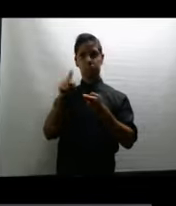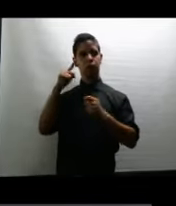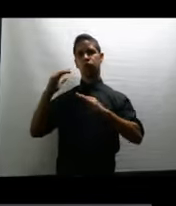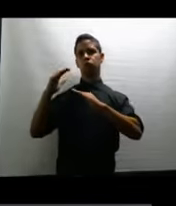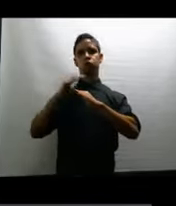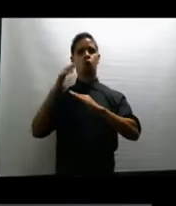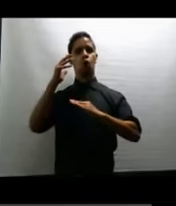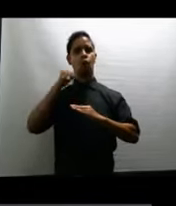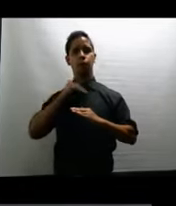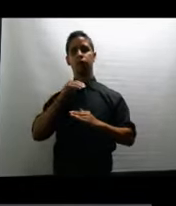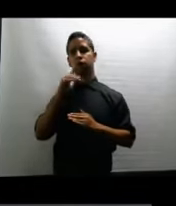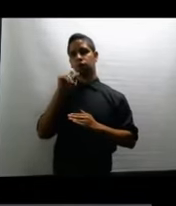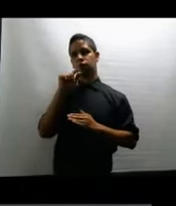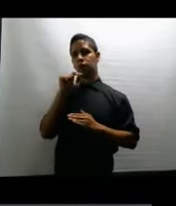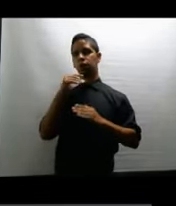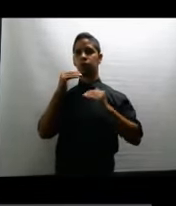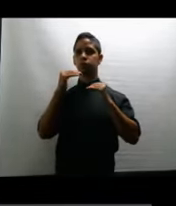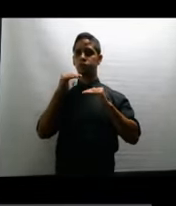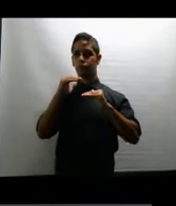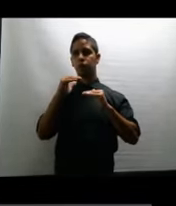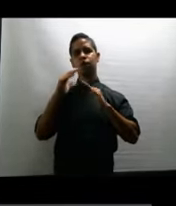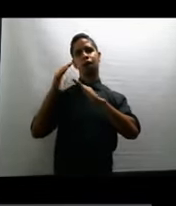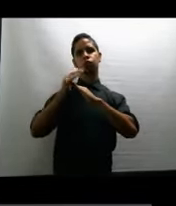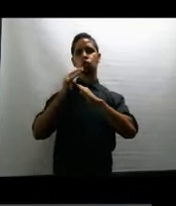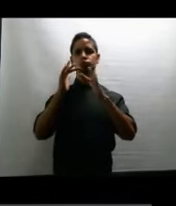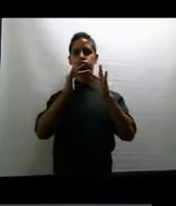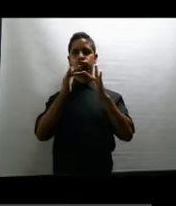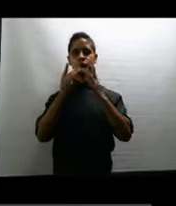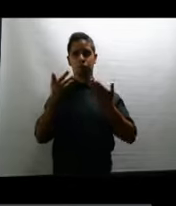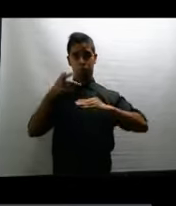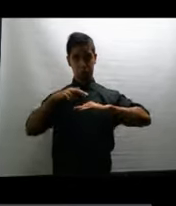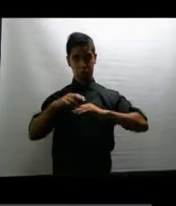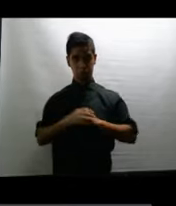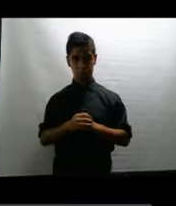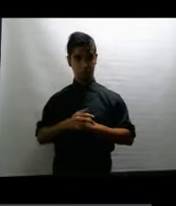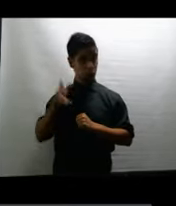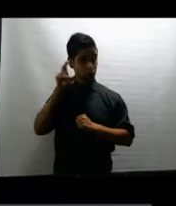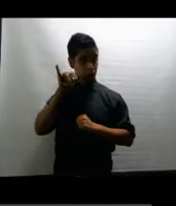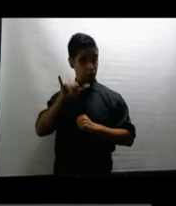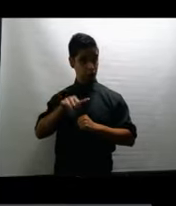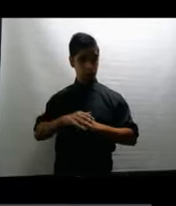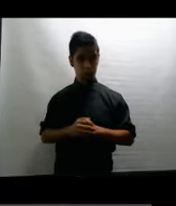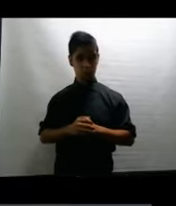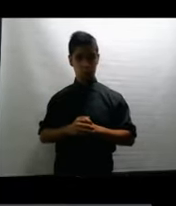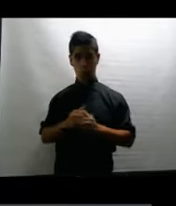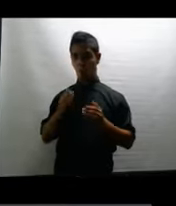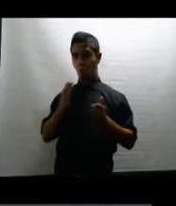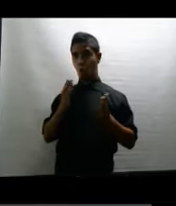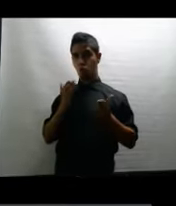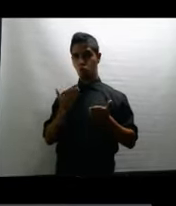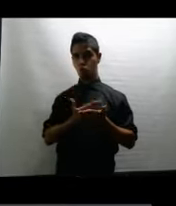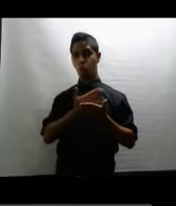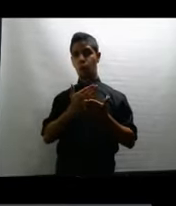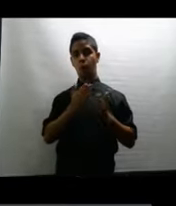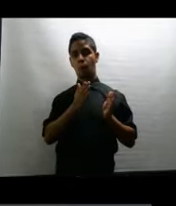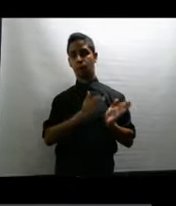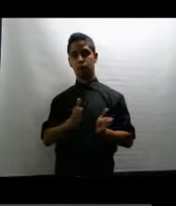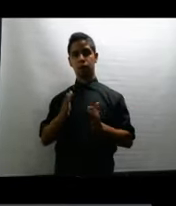experiencia de data ilimitada en la mejor red en Puerto Rico? Oye esto, con los nuevos planes ahora tienes